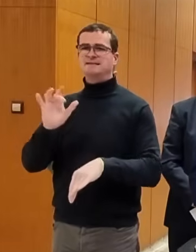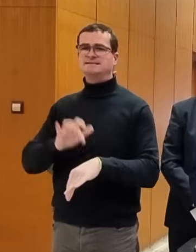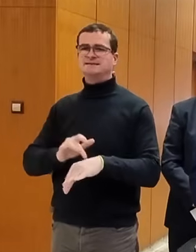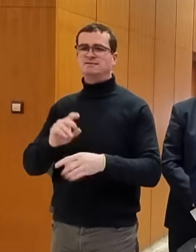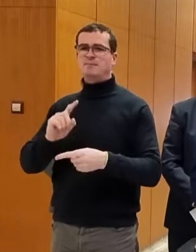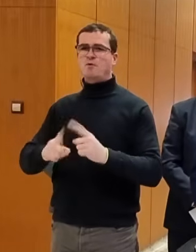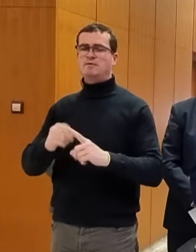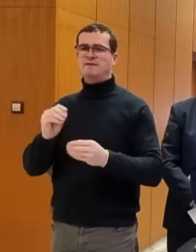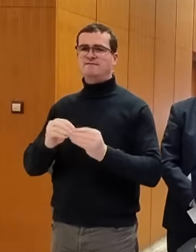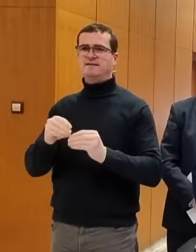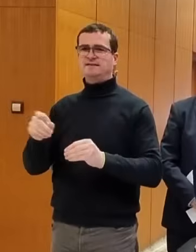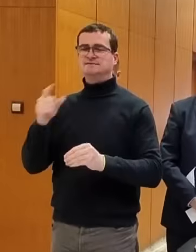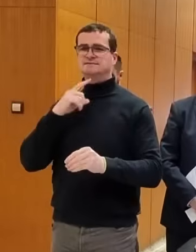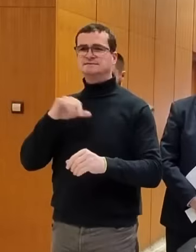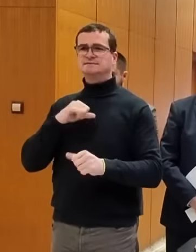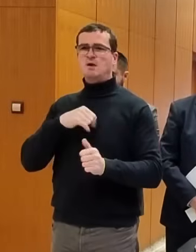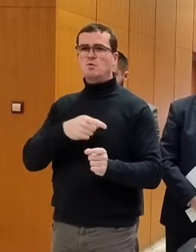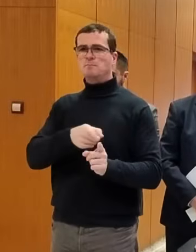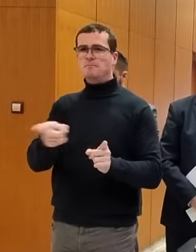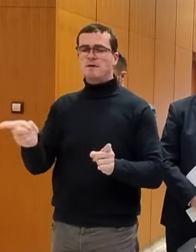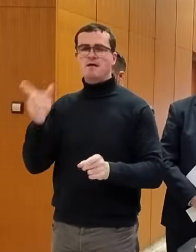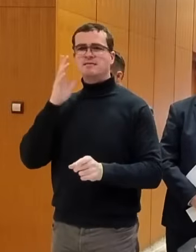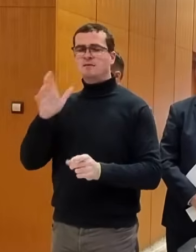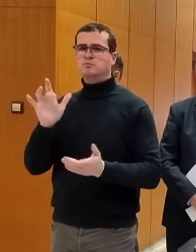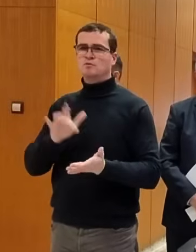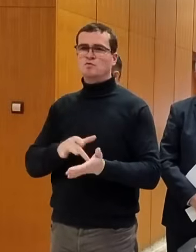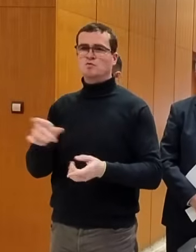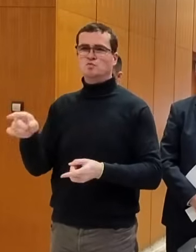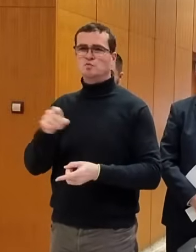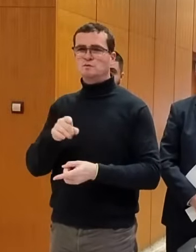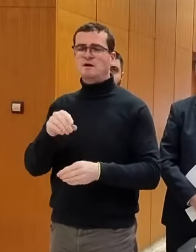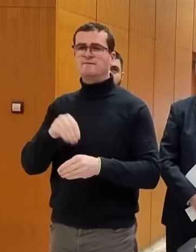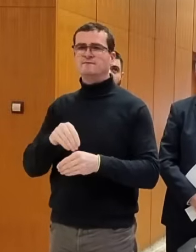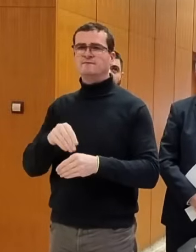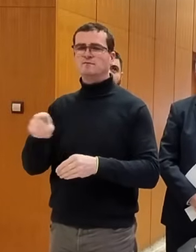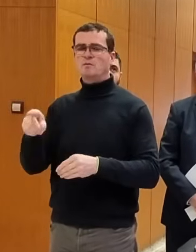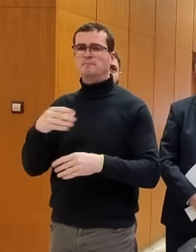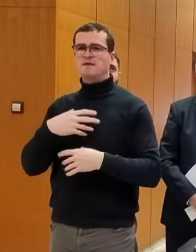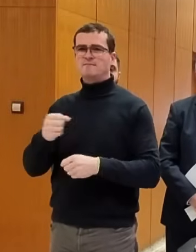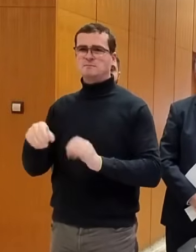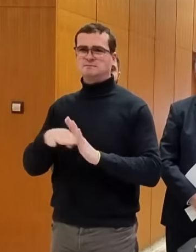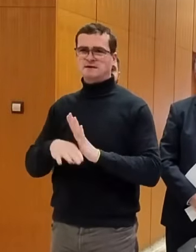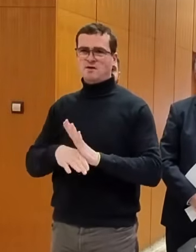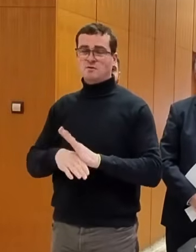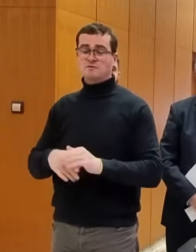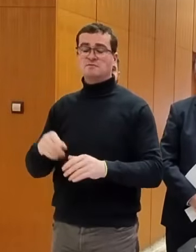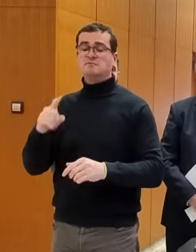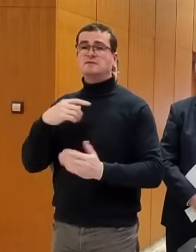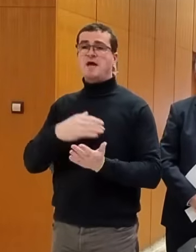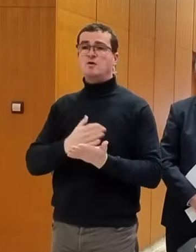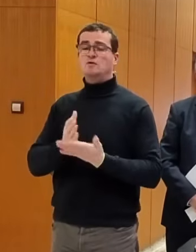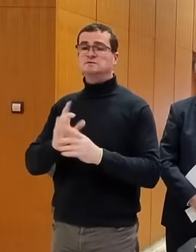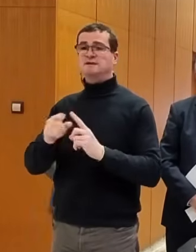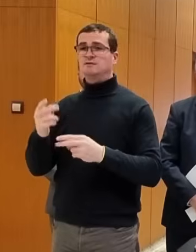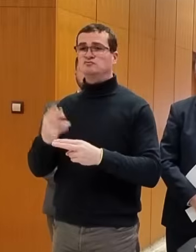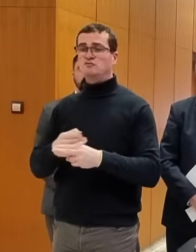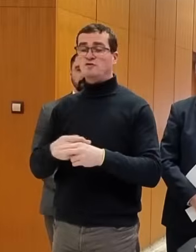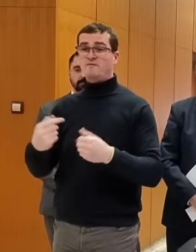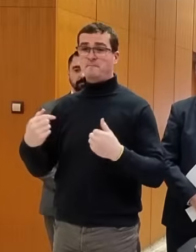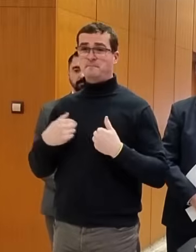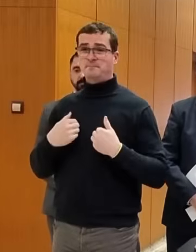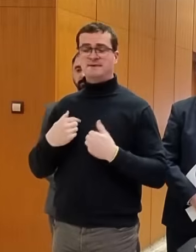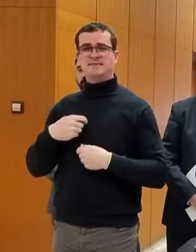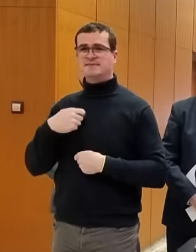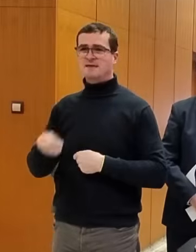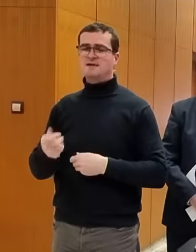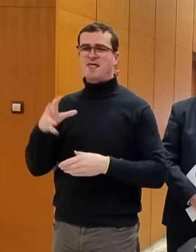citlivých politických vecí, ktorá vás tak zaujíma, nebude dotknutá týmto návrhom zákona. Na rozdiel od iných krajín sme